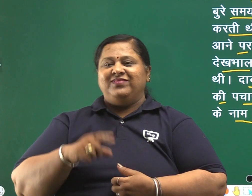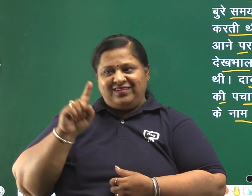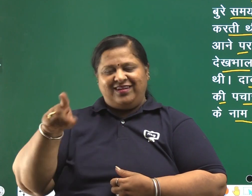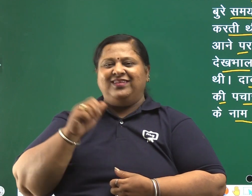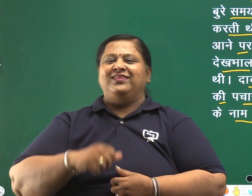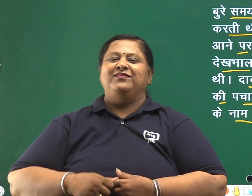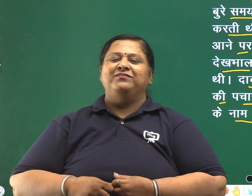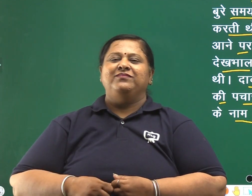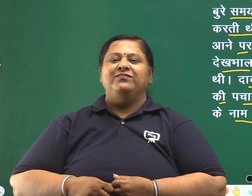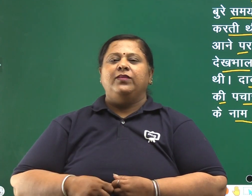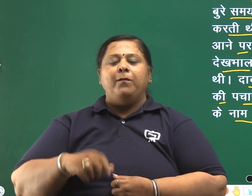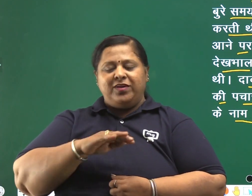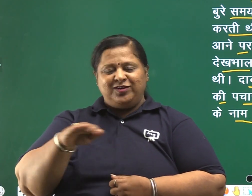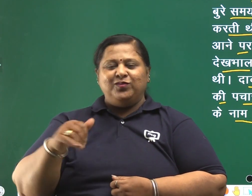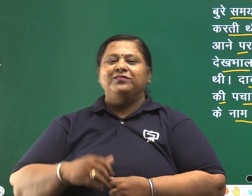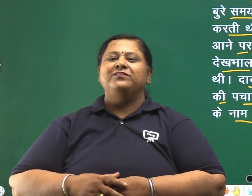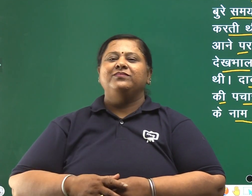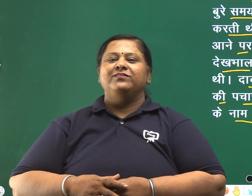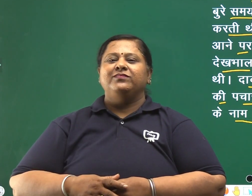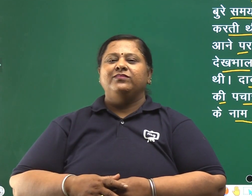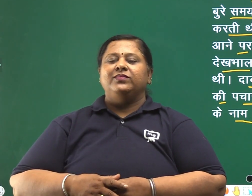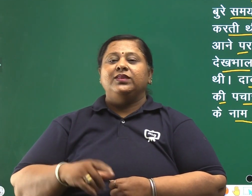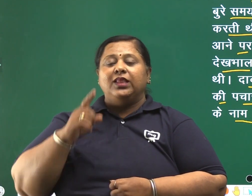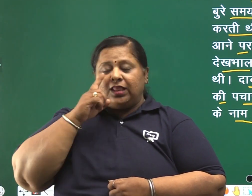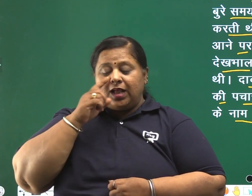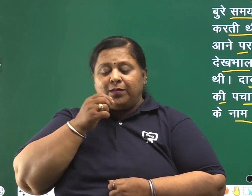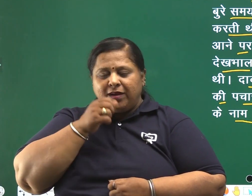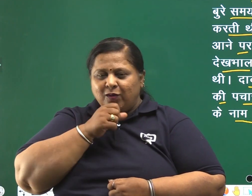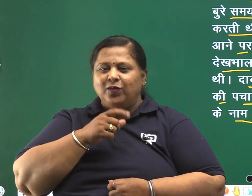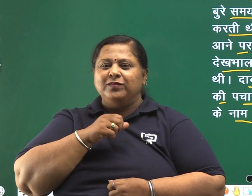करती थी। बच्चों, दादी माँ को